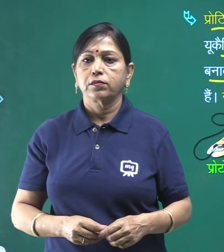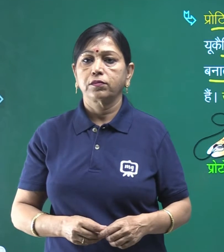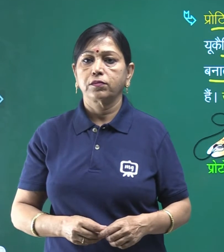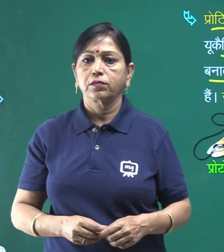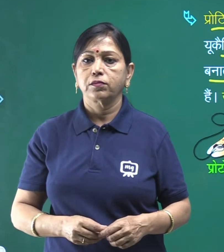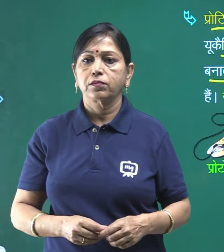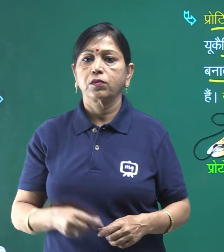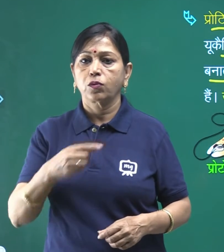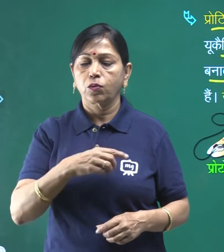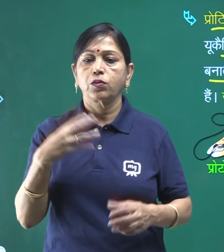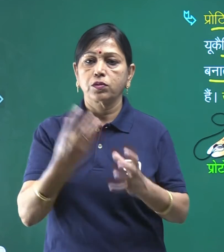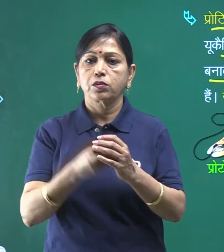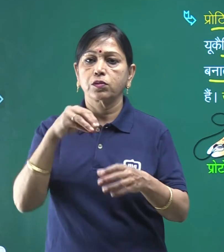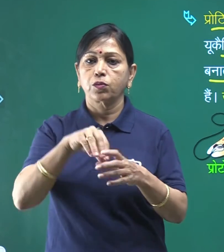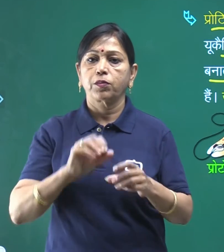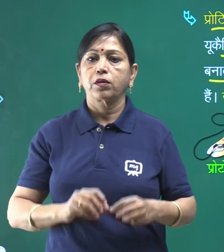को इस जगत में